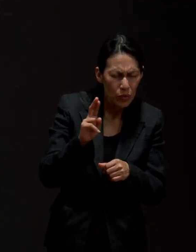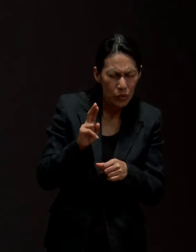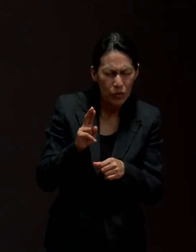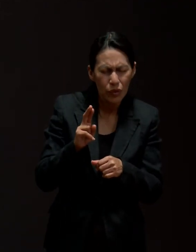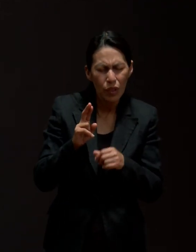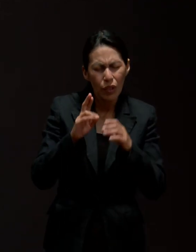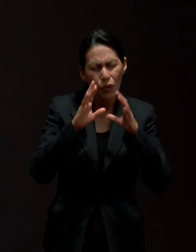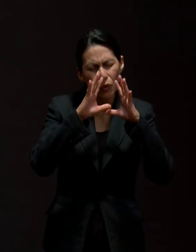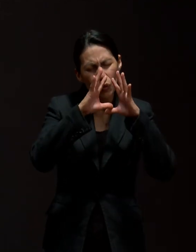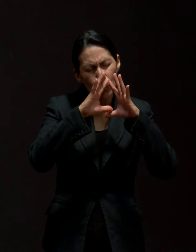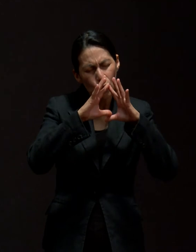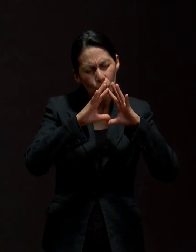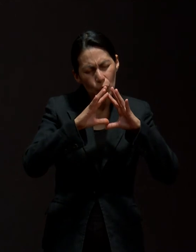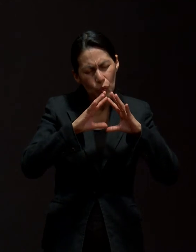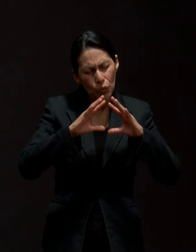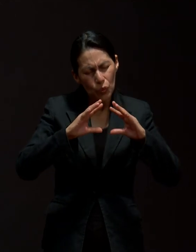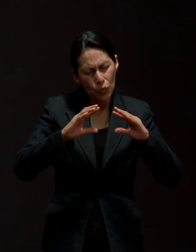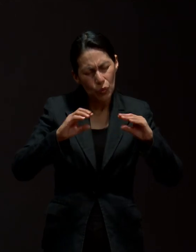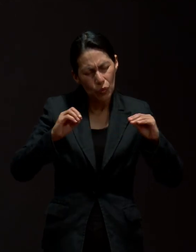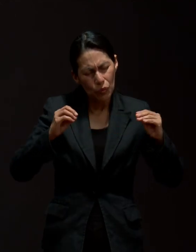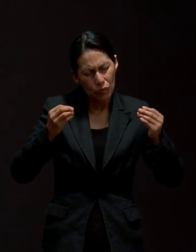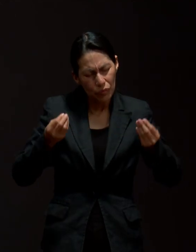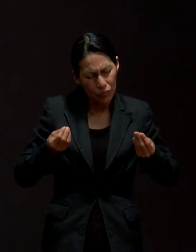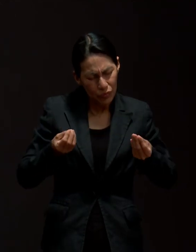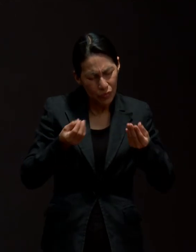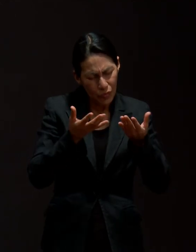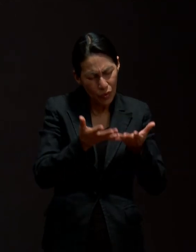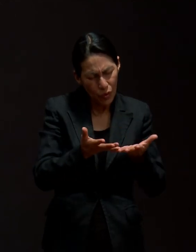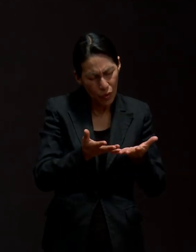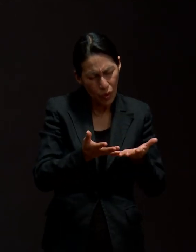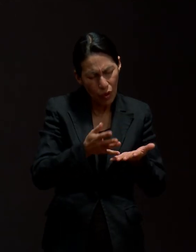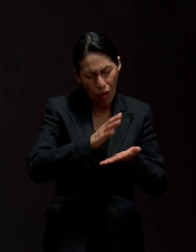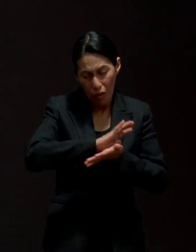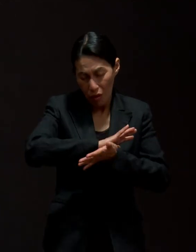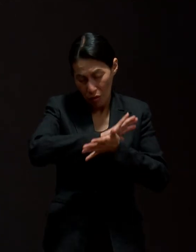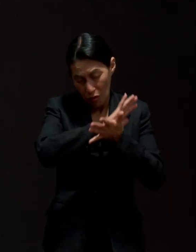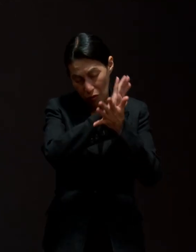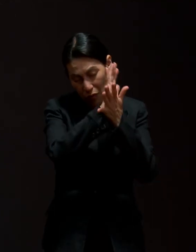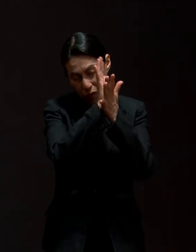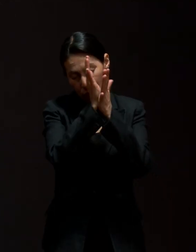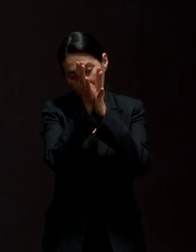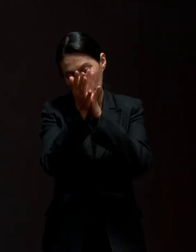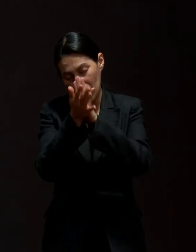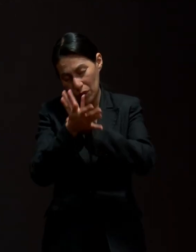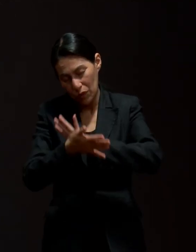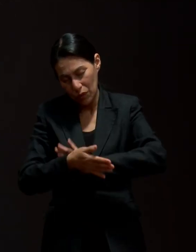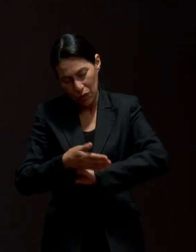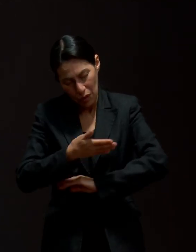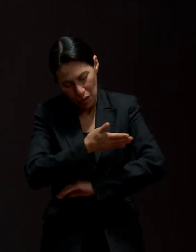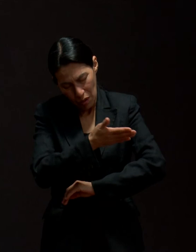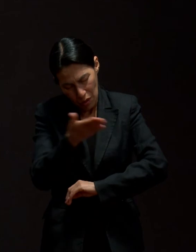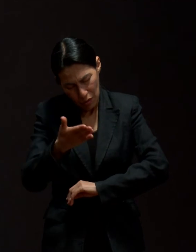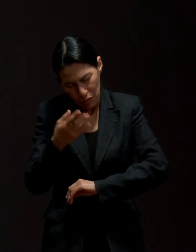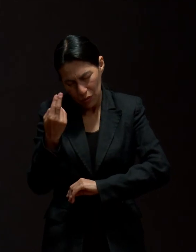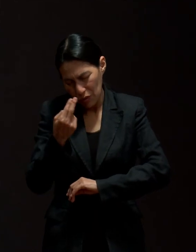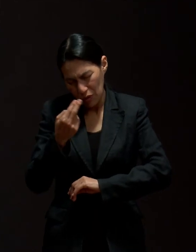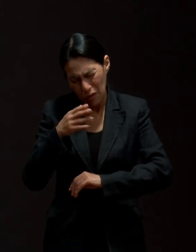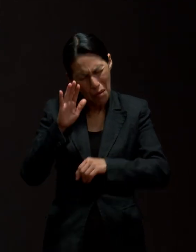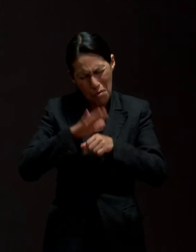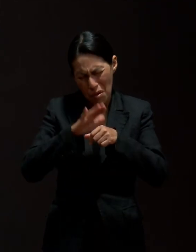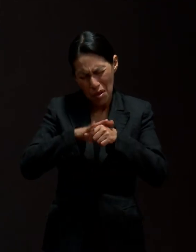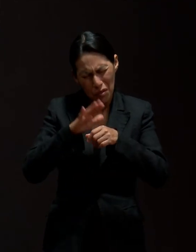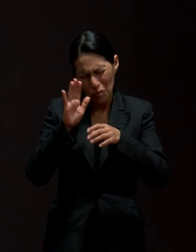la sanidad o la transformación que ellos solicitan y mucho